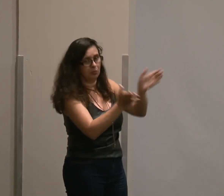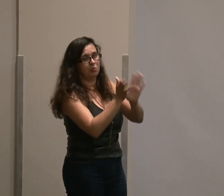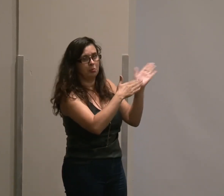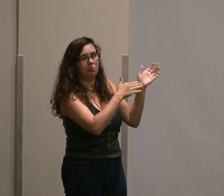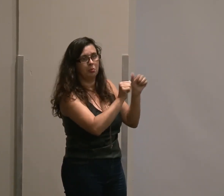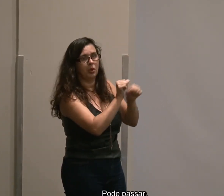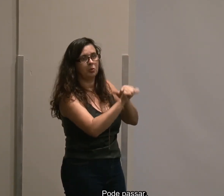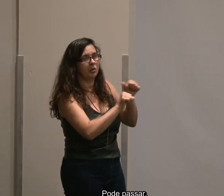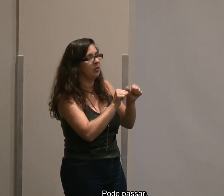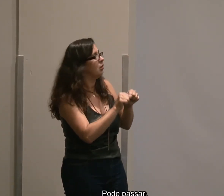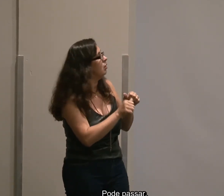pode passar